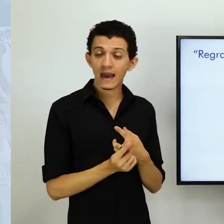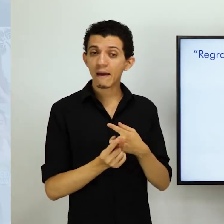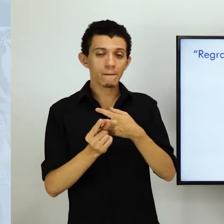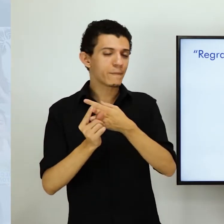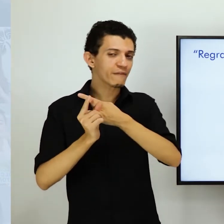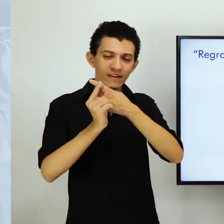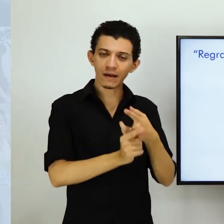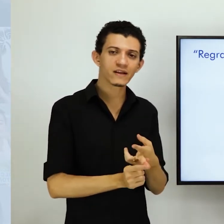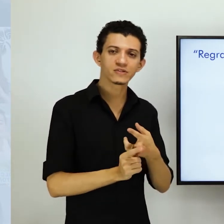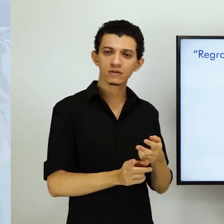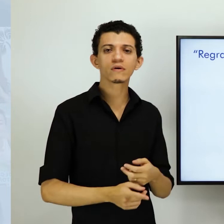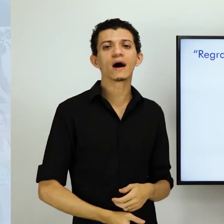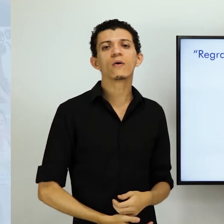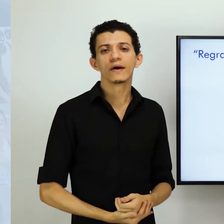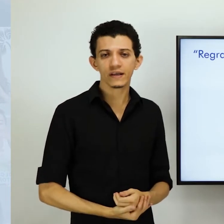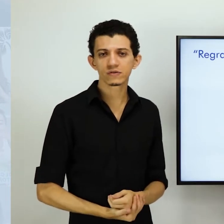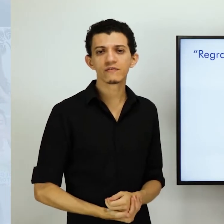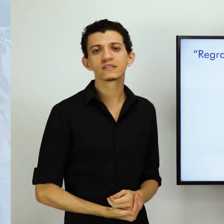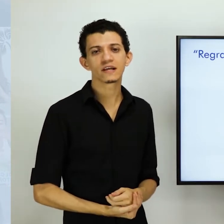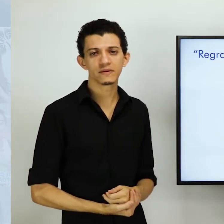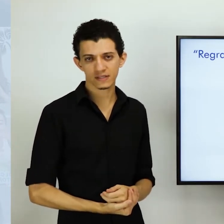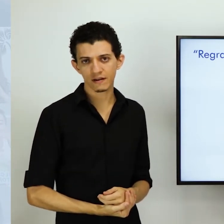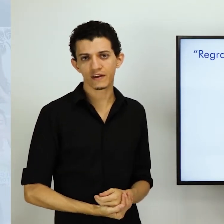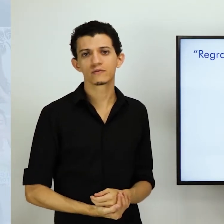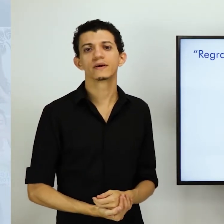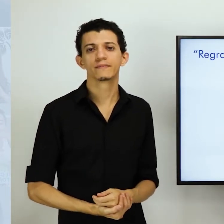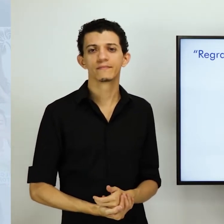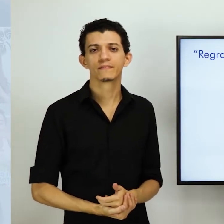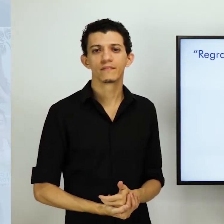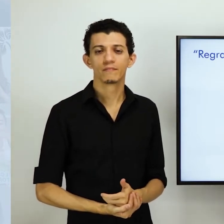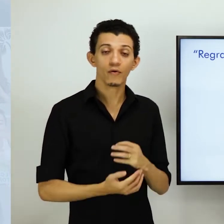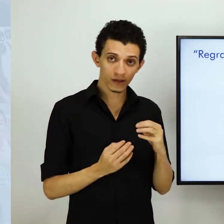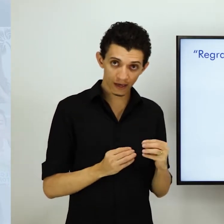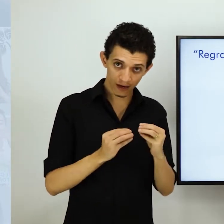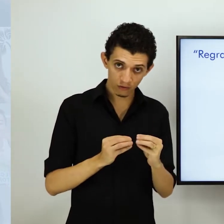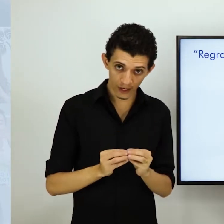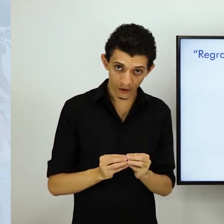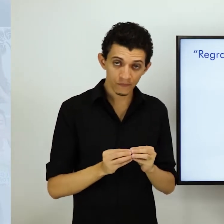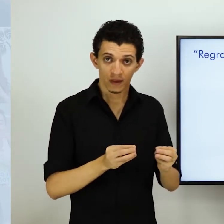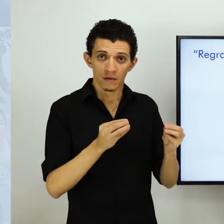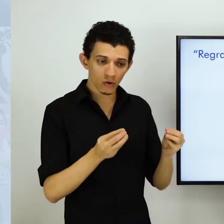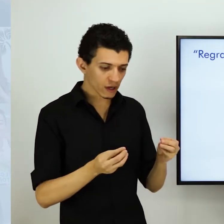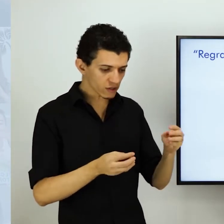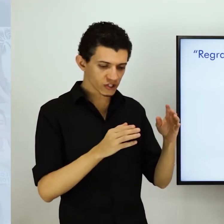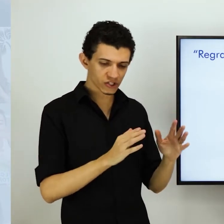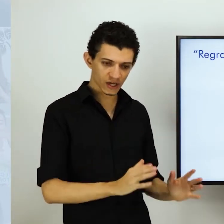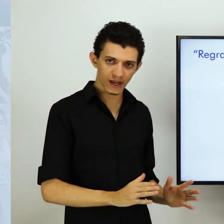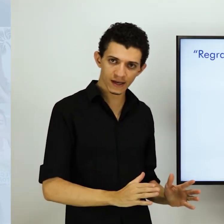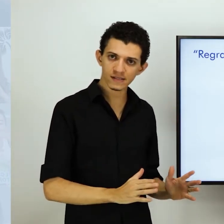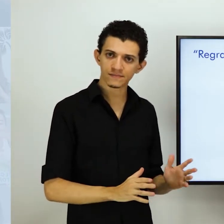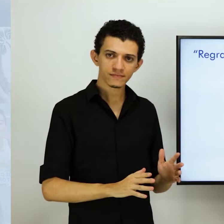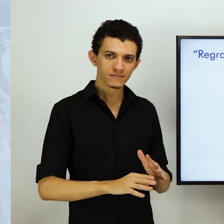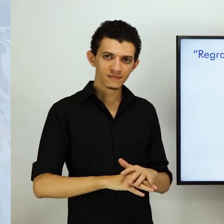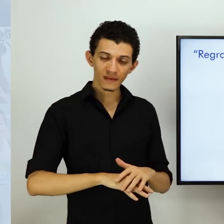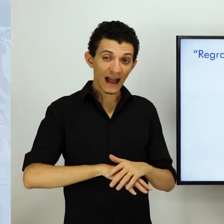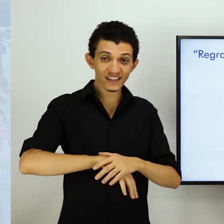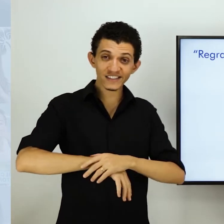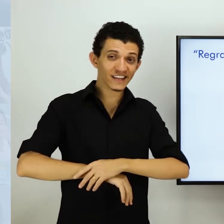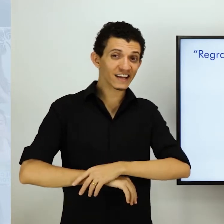é perfeitamente natural isso que você está me descrevendo aí. Por que que é natural? Porque quando a gente é criança, a gente tem